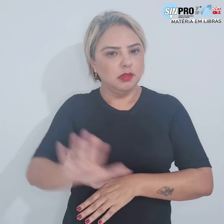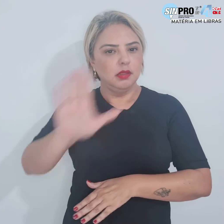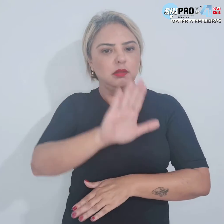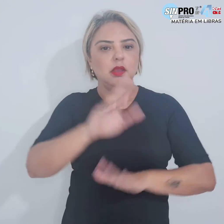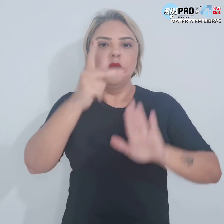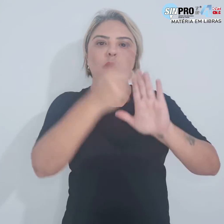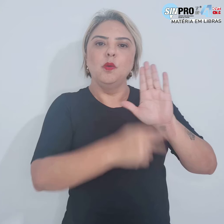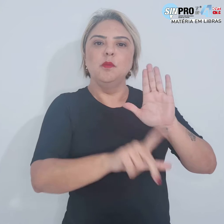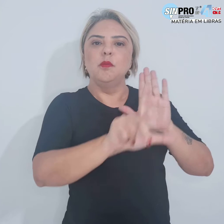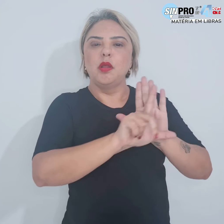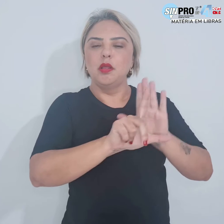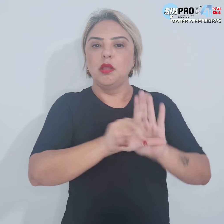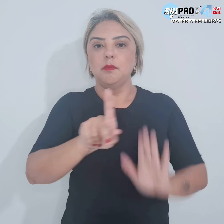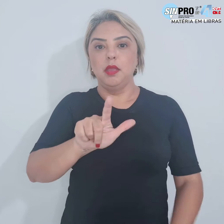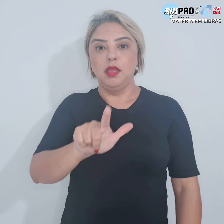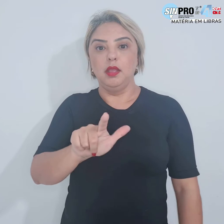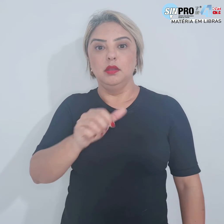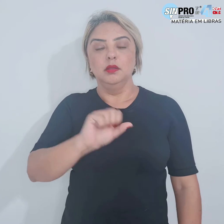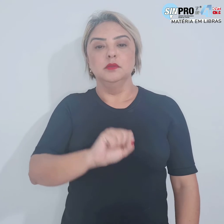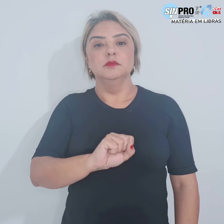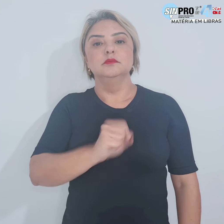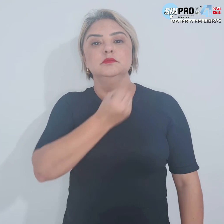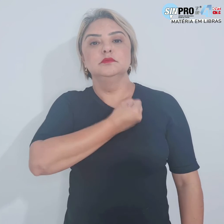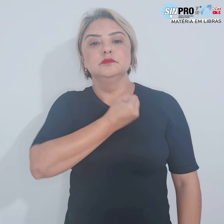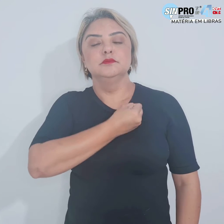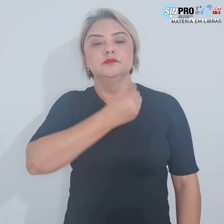projeto de lei PL número